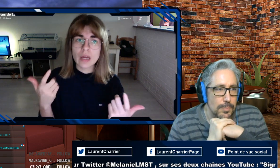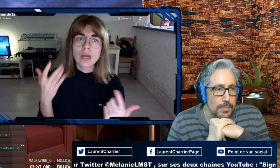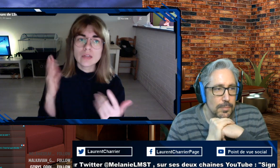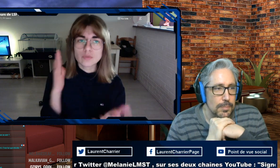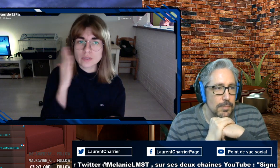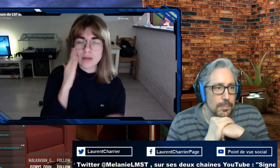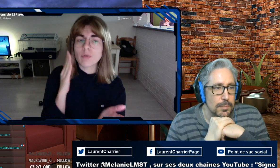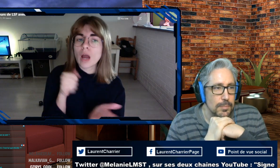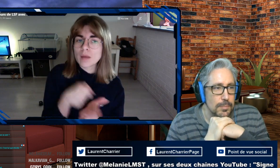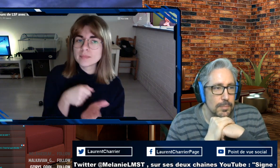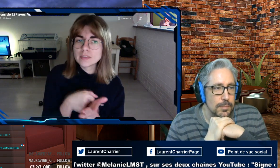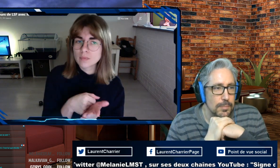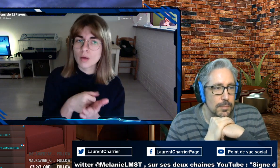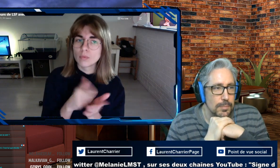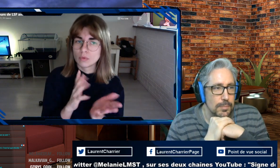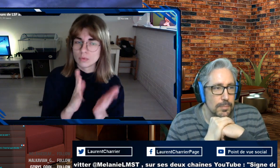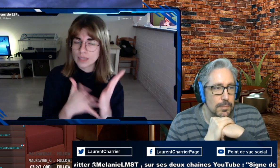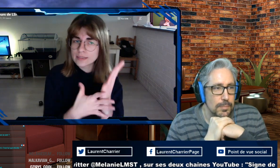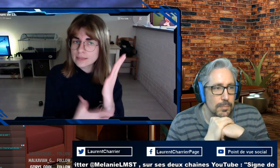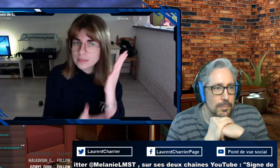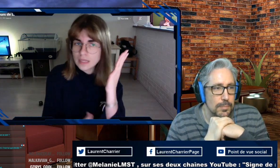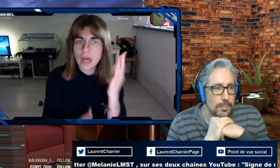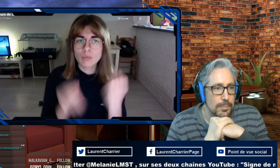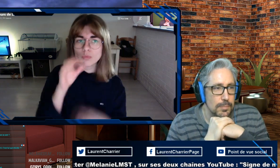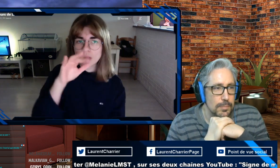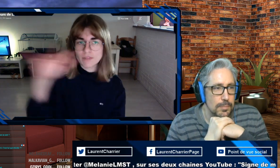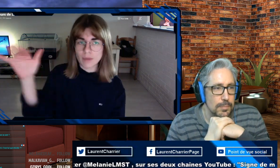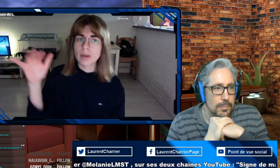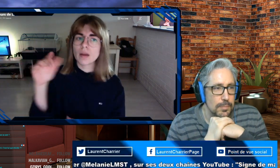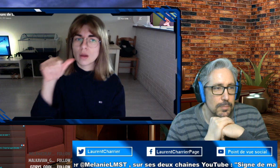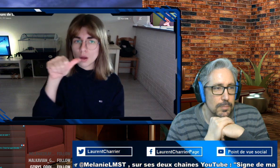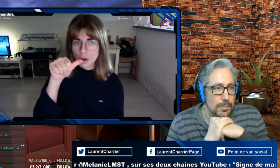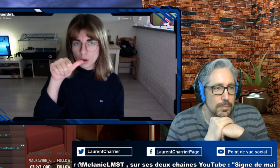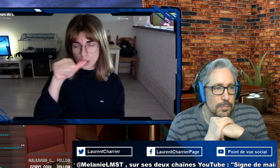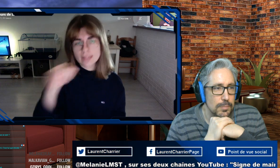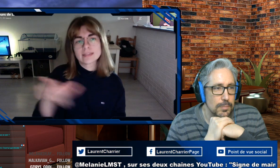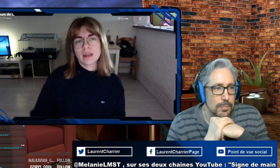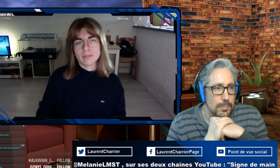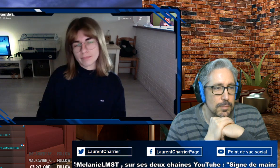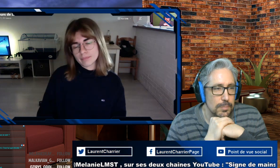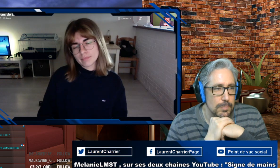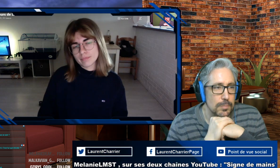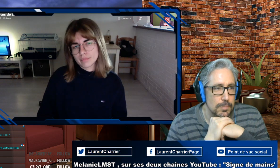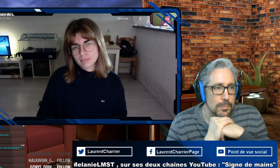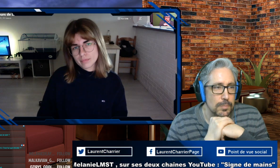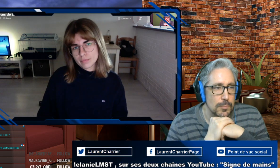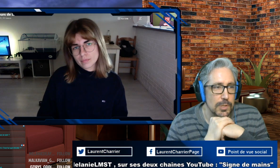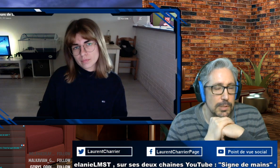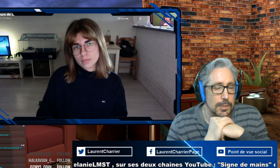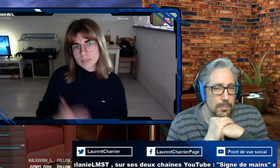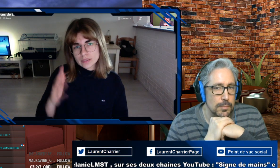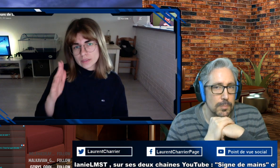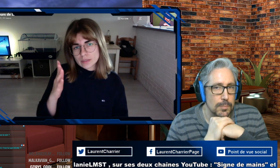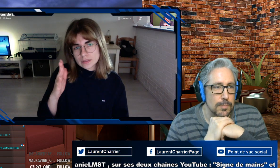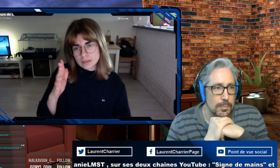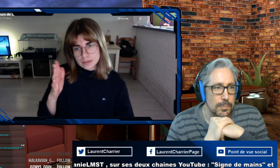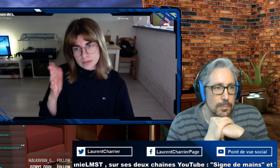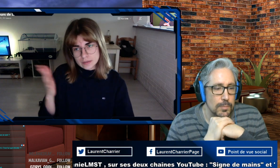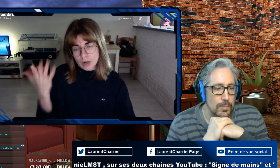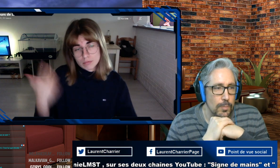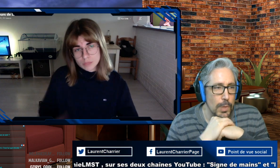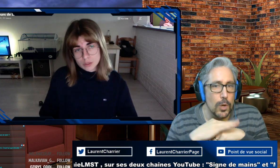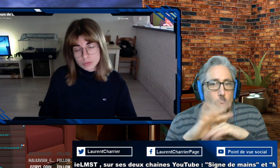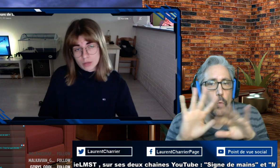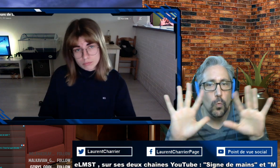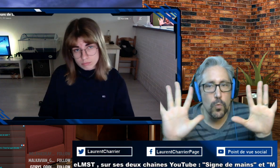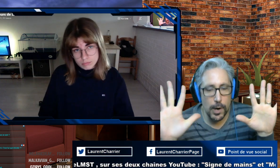ça, il faut savoir un minimum, un signe, l'alphabet, ASL. C'est ça. Voilà,